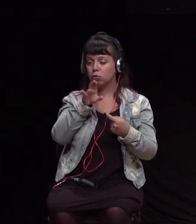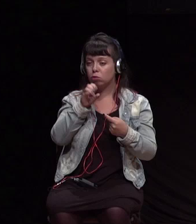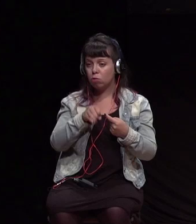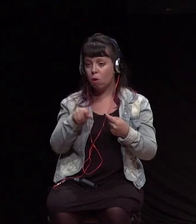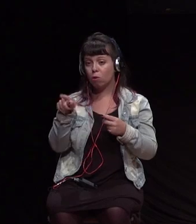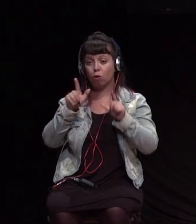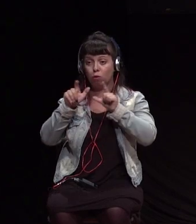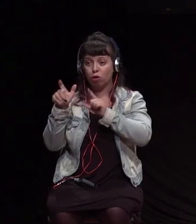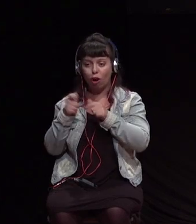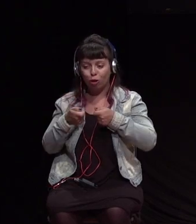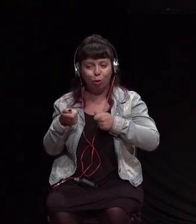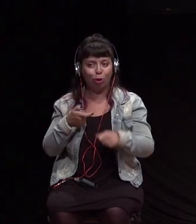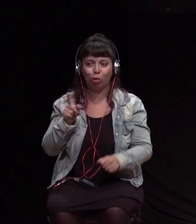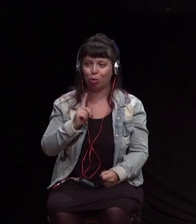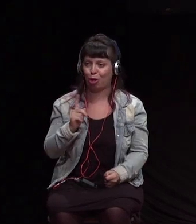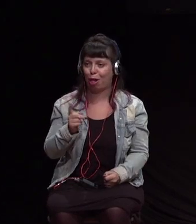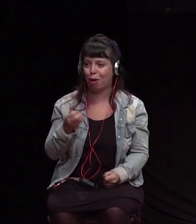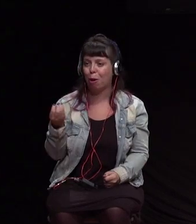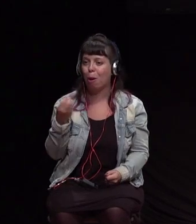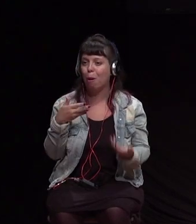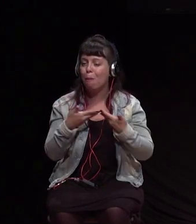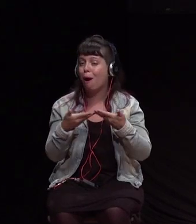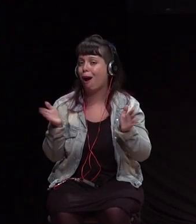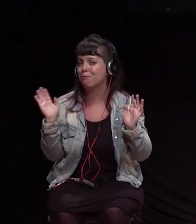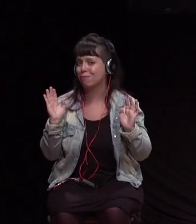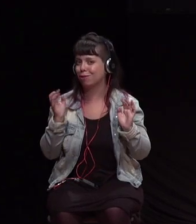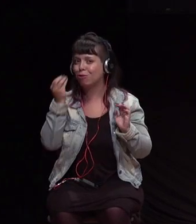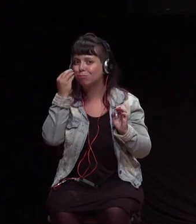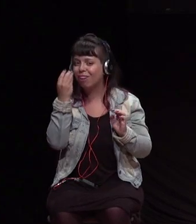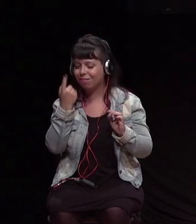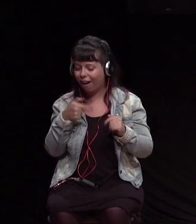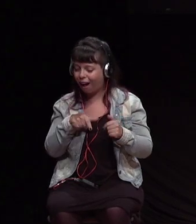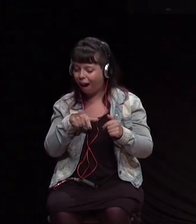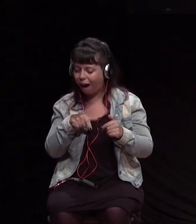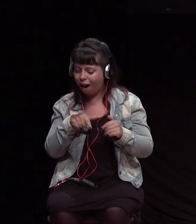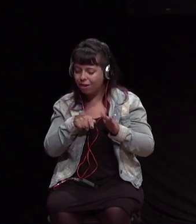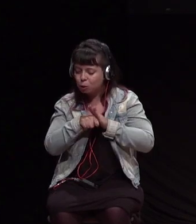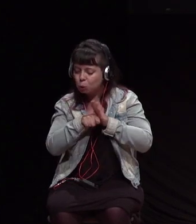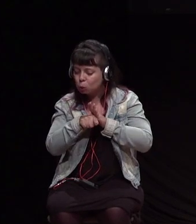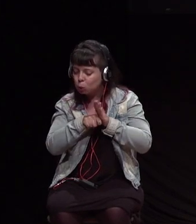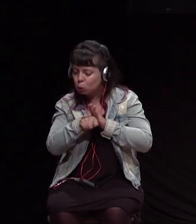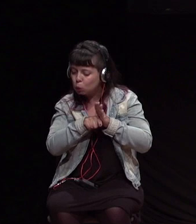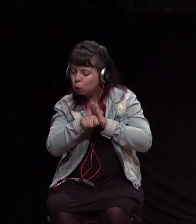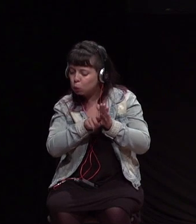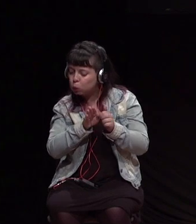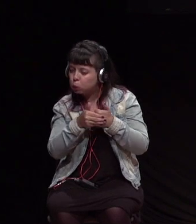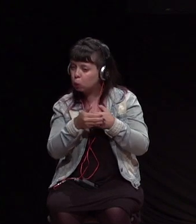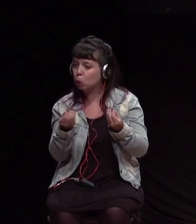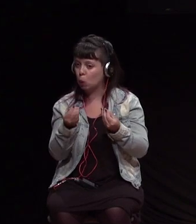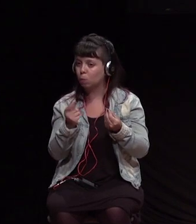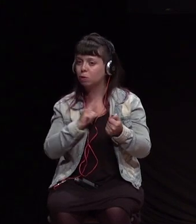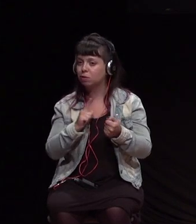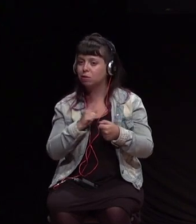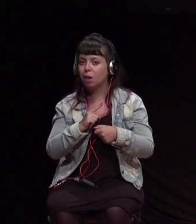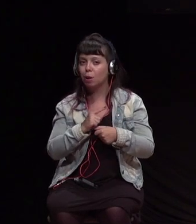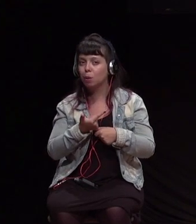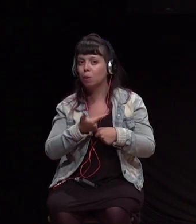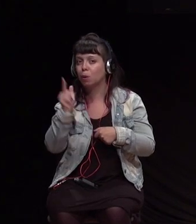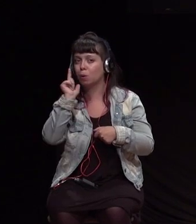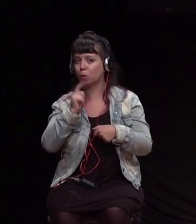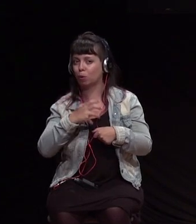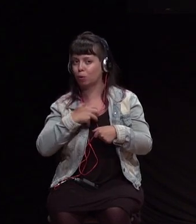of understanding, other ways of knowing? Can we find Kanakamali ways of being in these photographs? Or